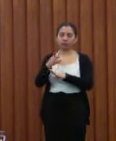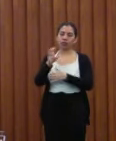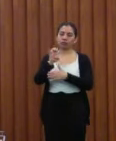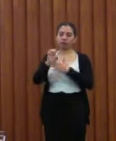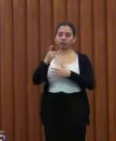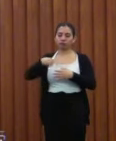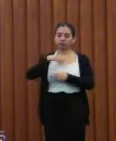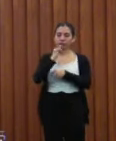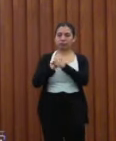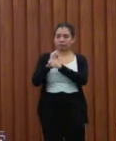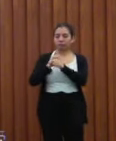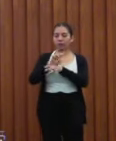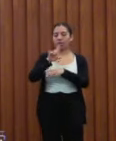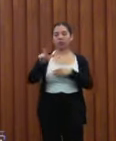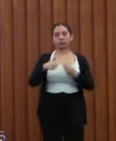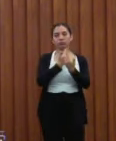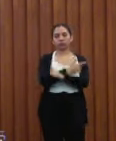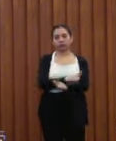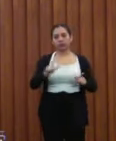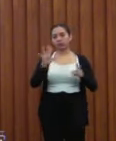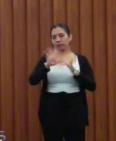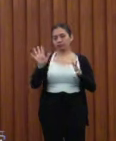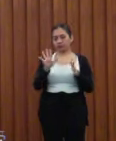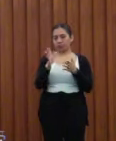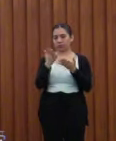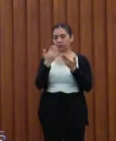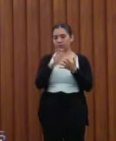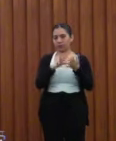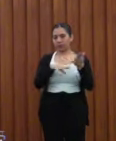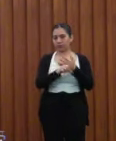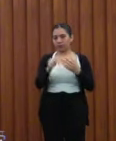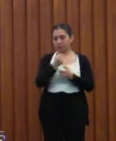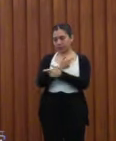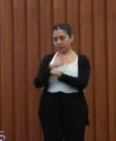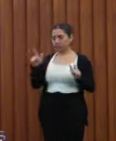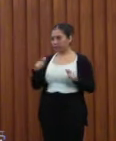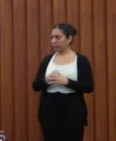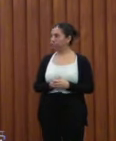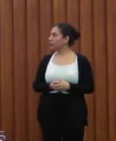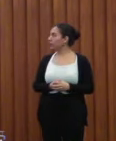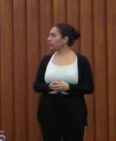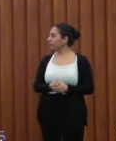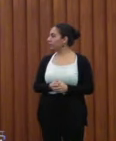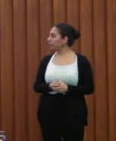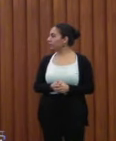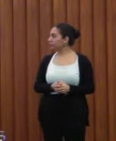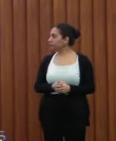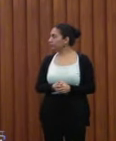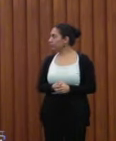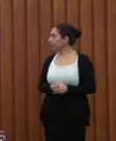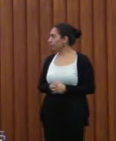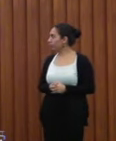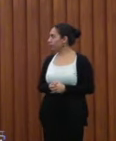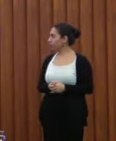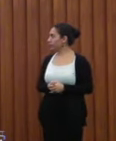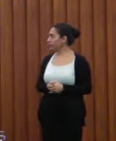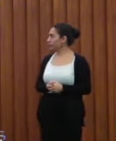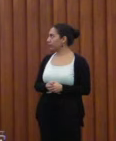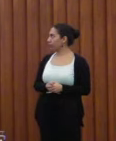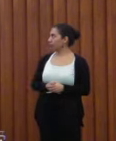bajos las investigaciones que se dan por crimen de odio. Es muy bajo, todavía sigue siendo, son el 10% de los